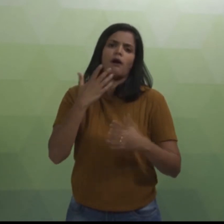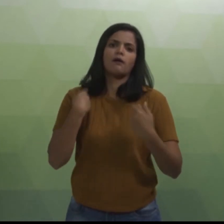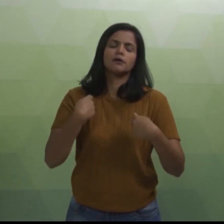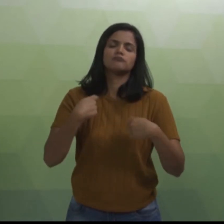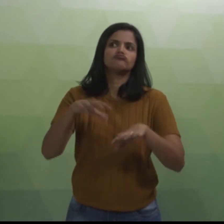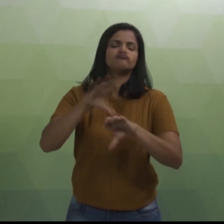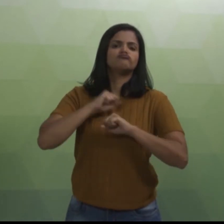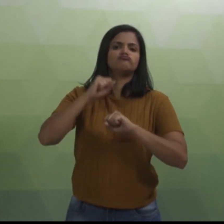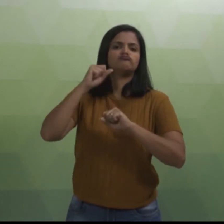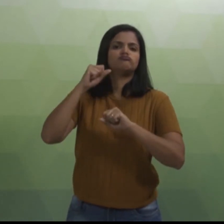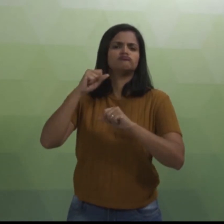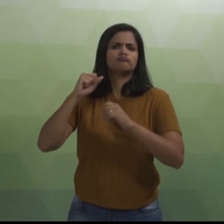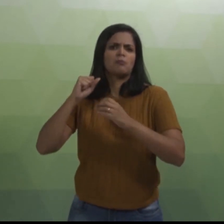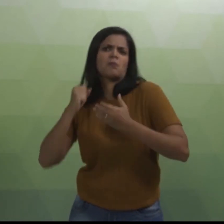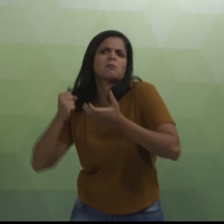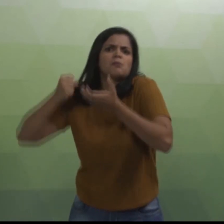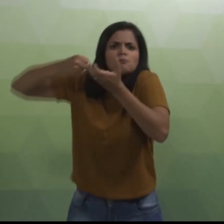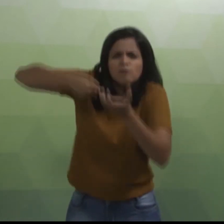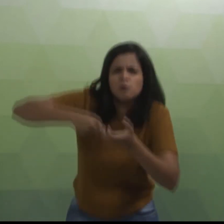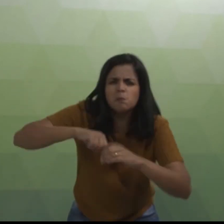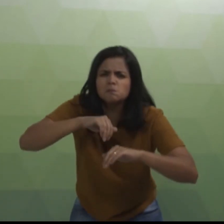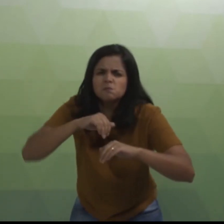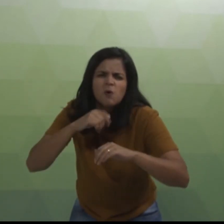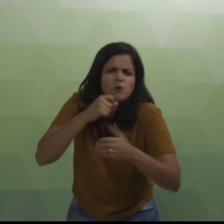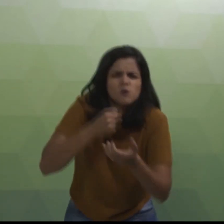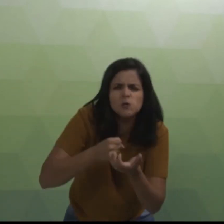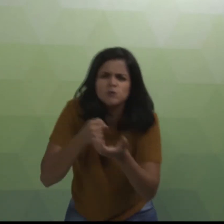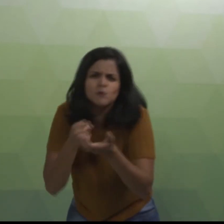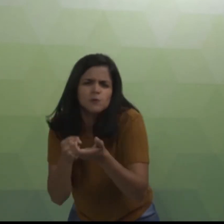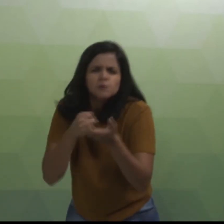Se eu conheço, eu vou fazer esse tipo de marcação aqui, ó.